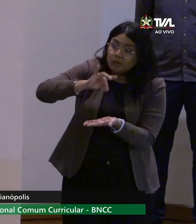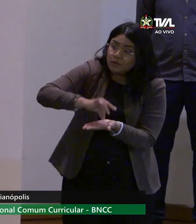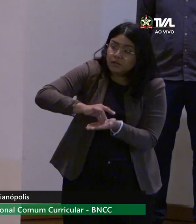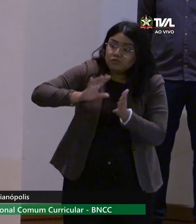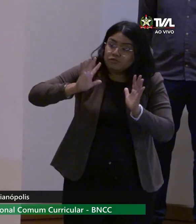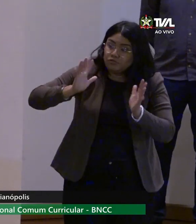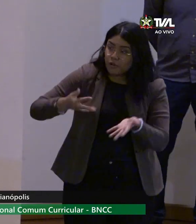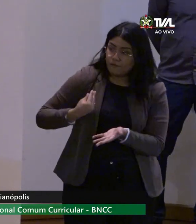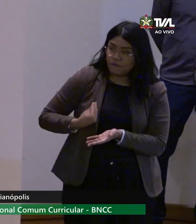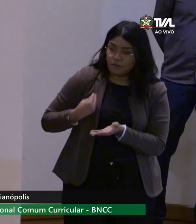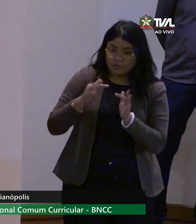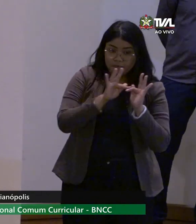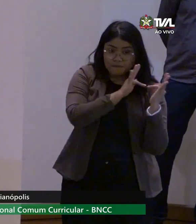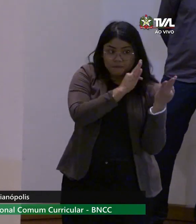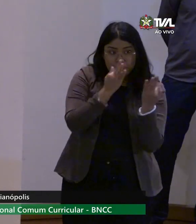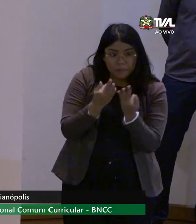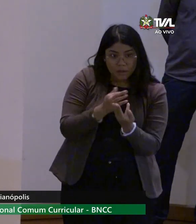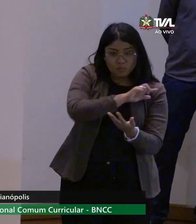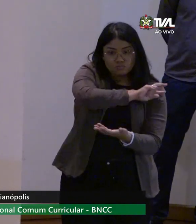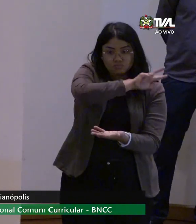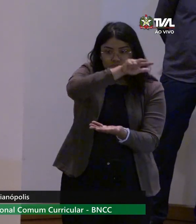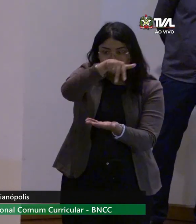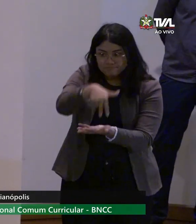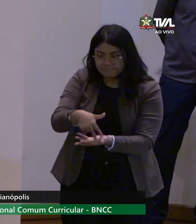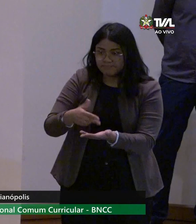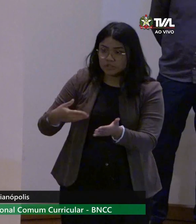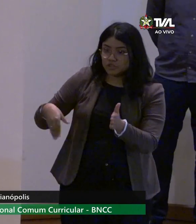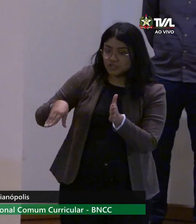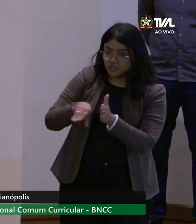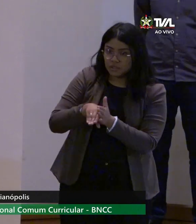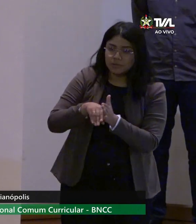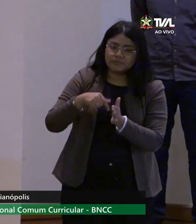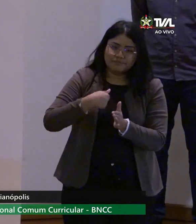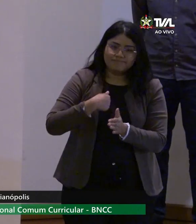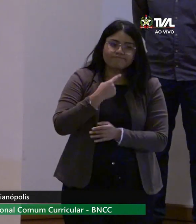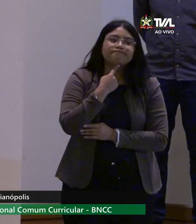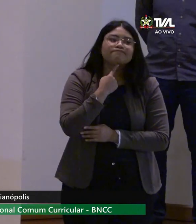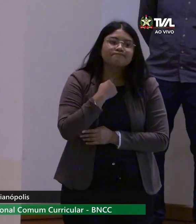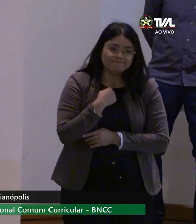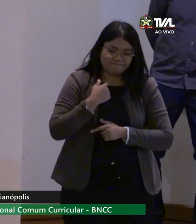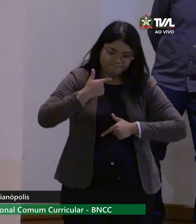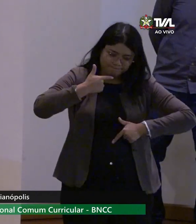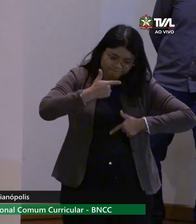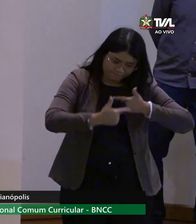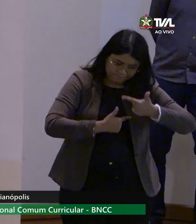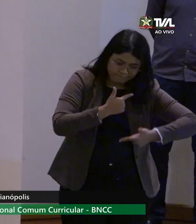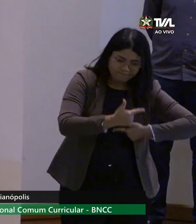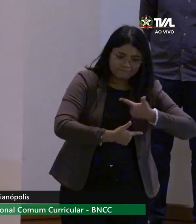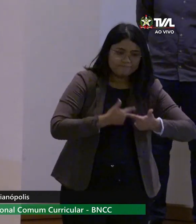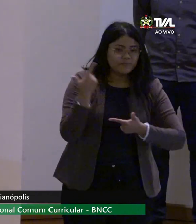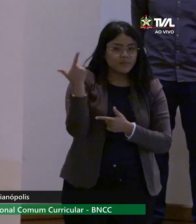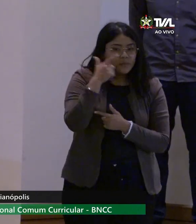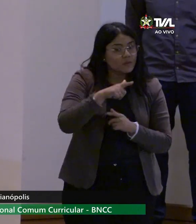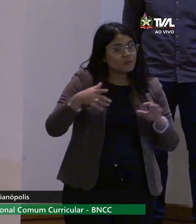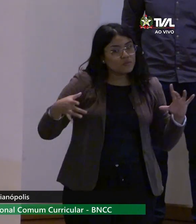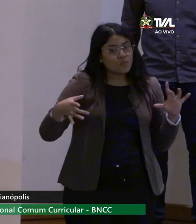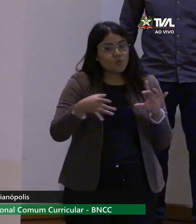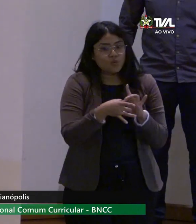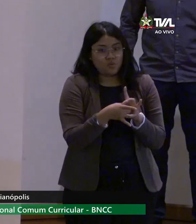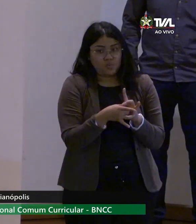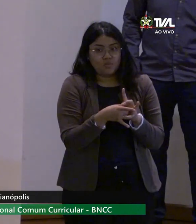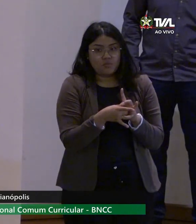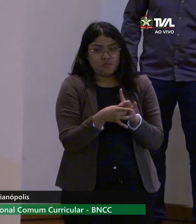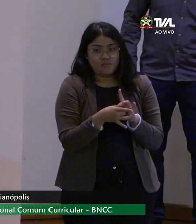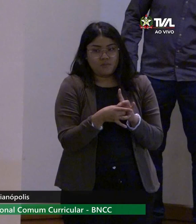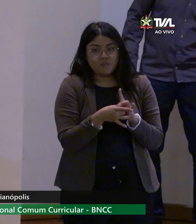humores da família dessas crianças e aqui é o meu meu desejo e vou trabalhar por isso para que a gente entrega e de maneira mais efetiva